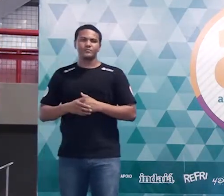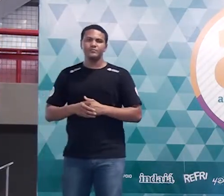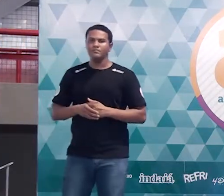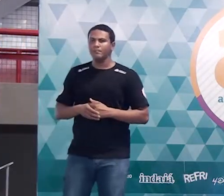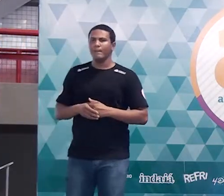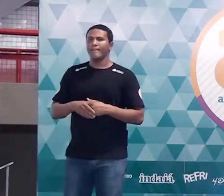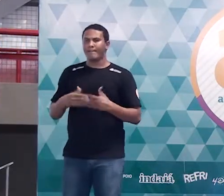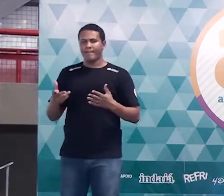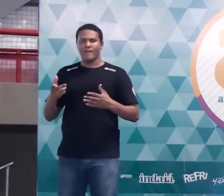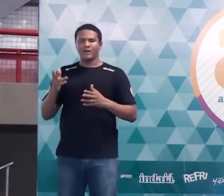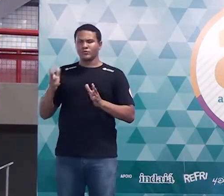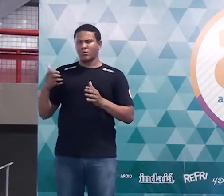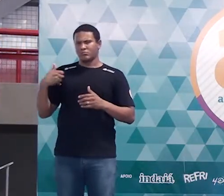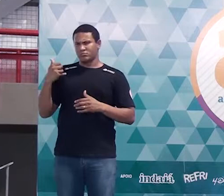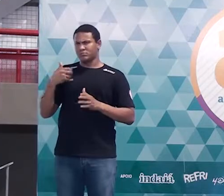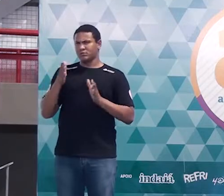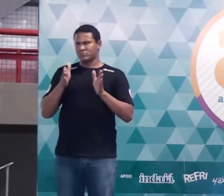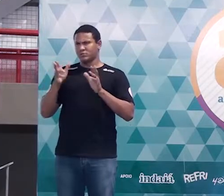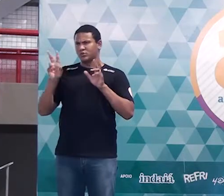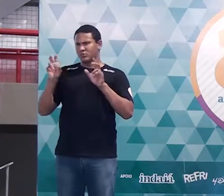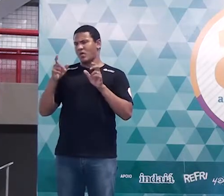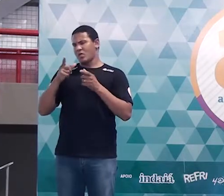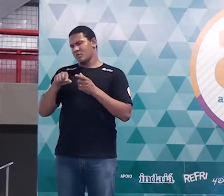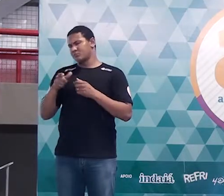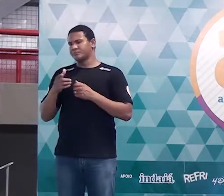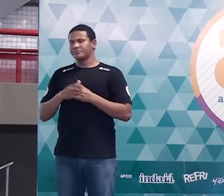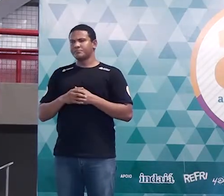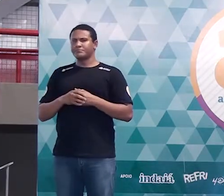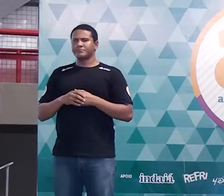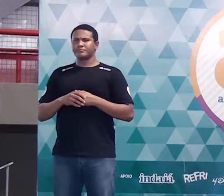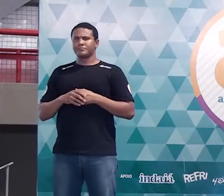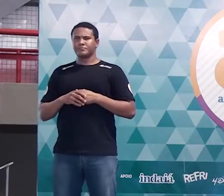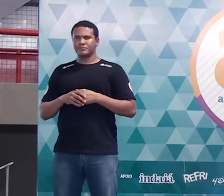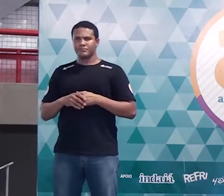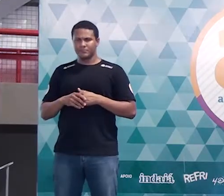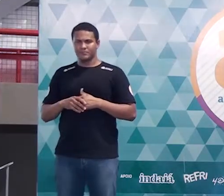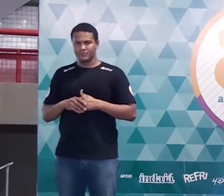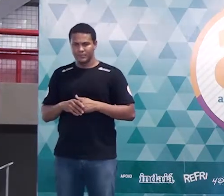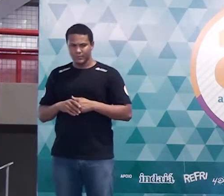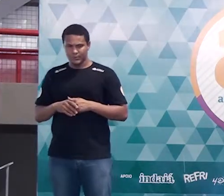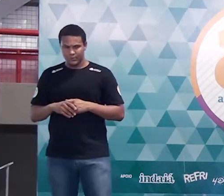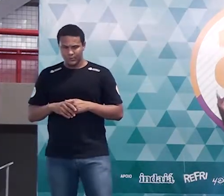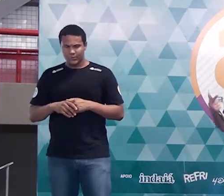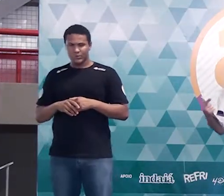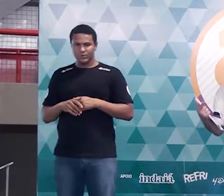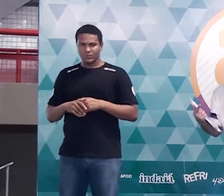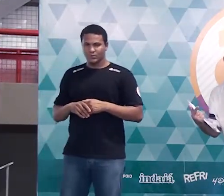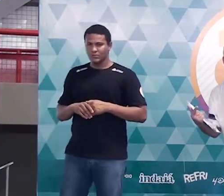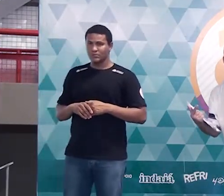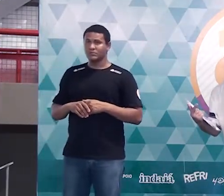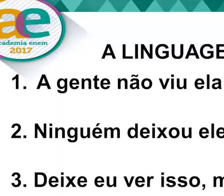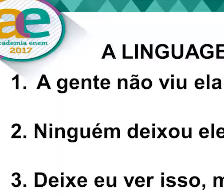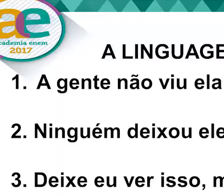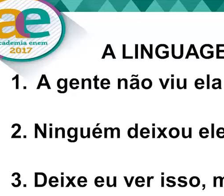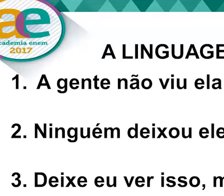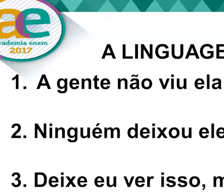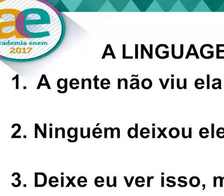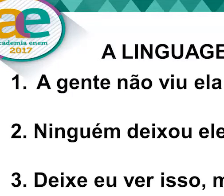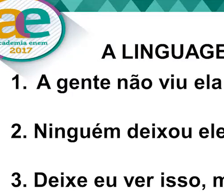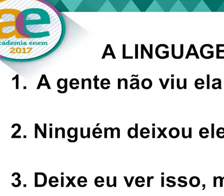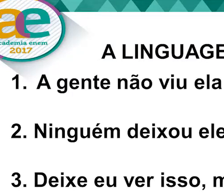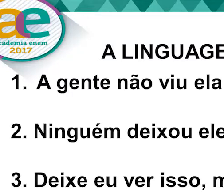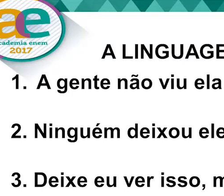variação etária eu já comentei com vocês, é a da idade, né? Agora vejam bem. Existe a linguagem